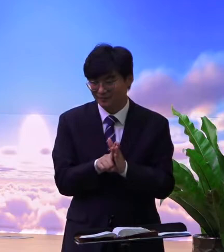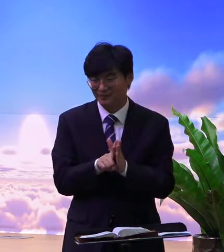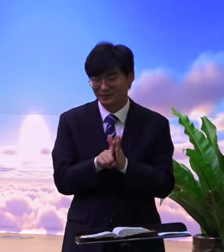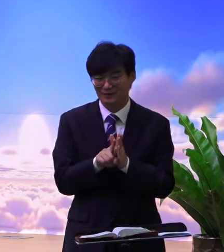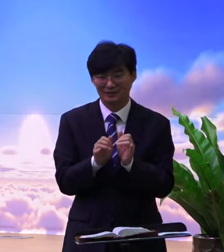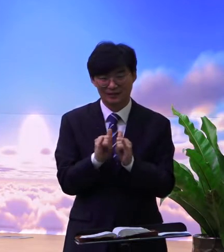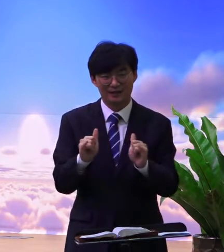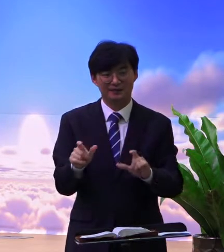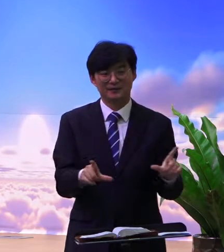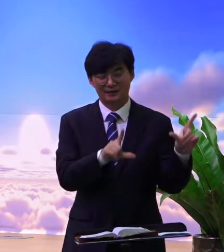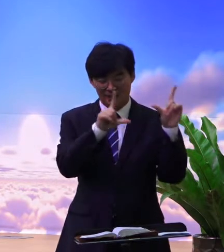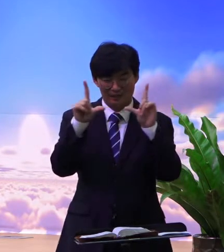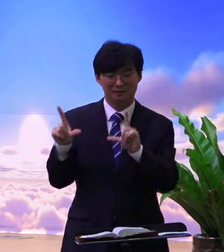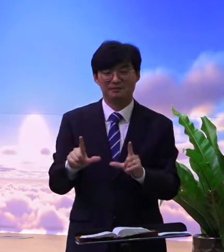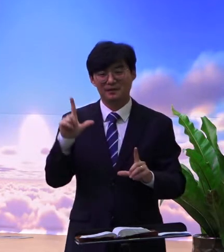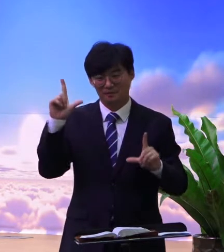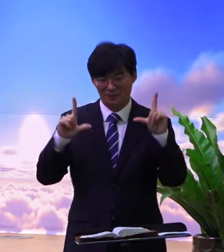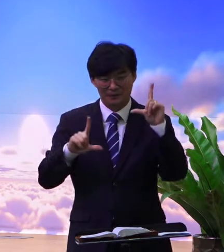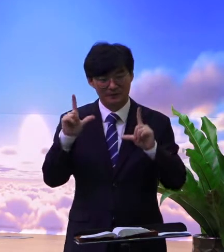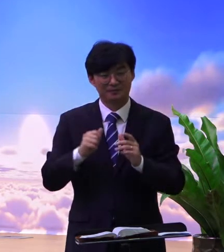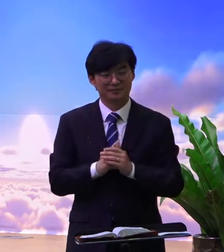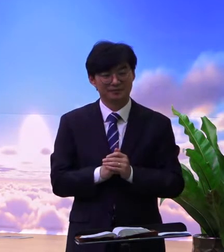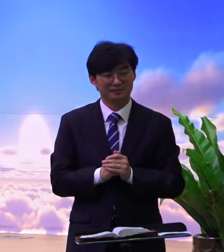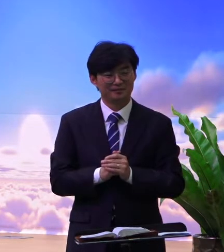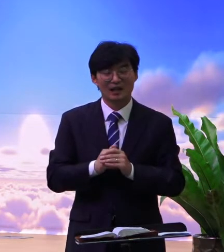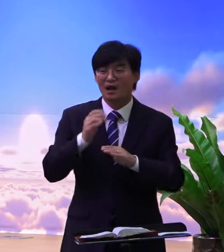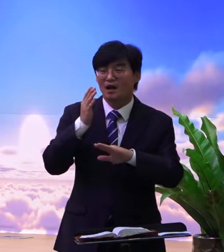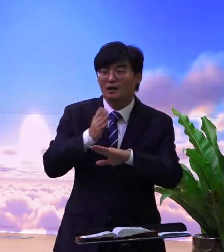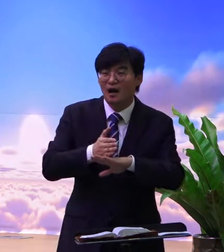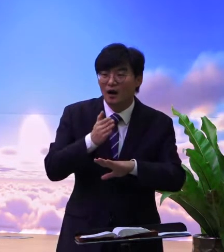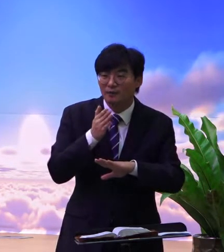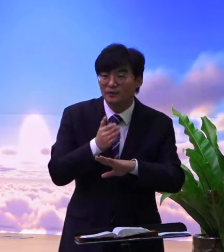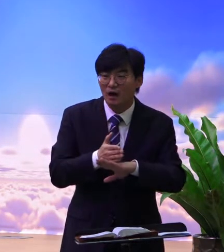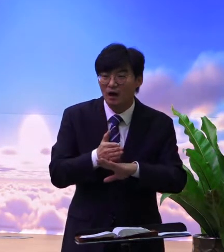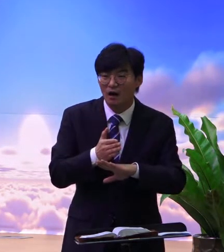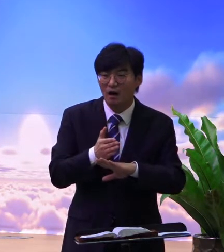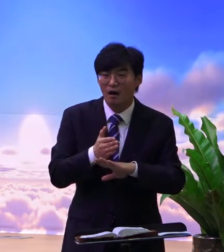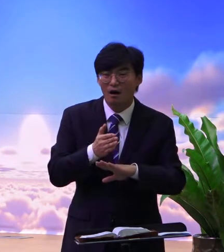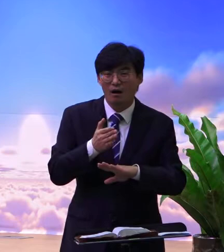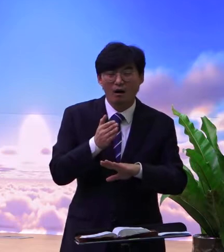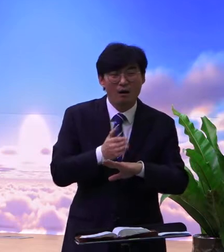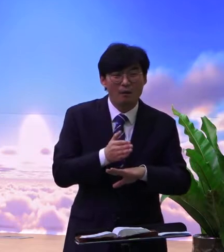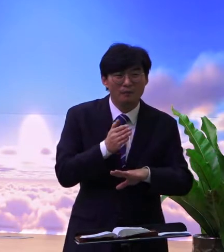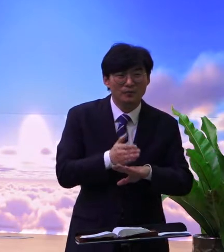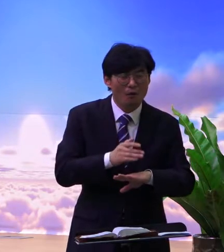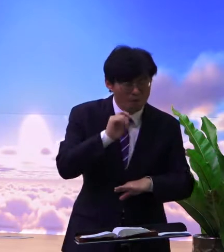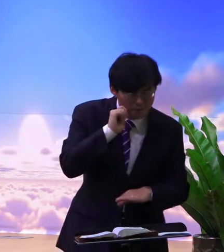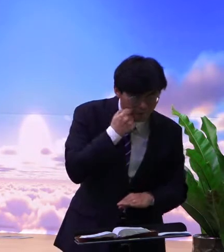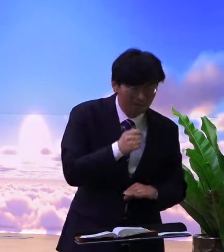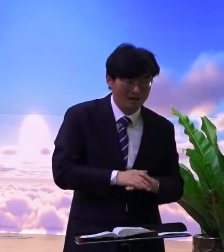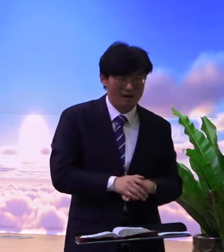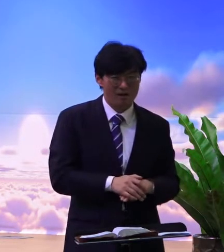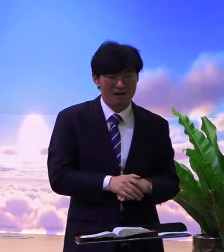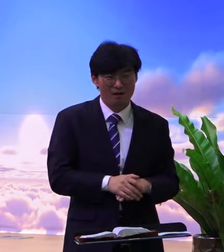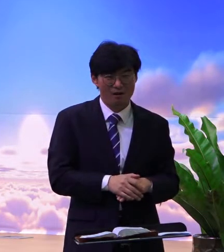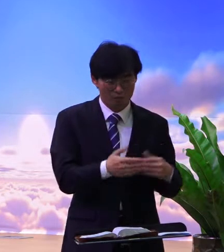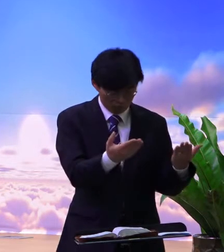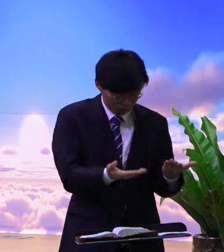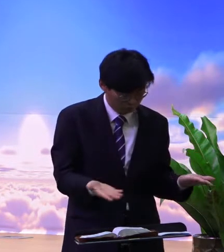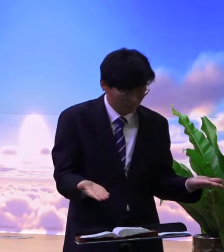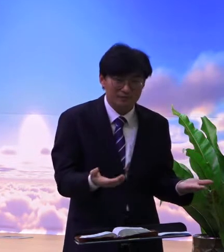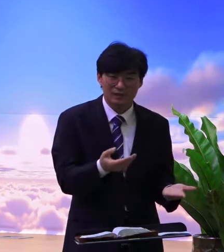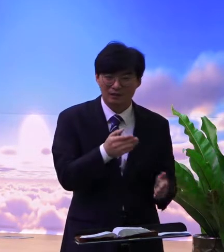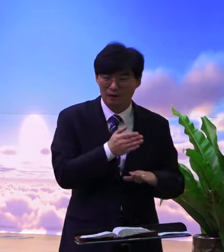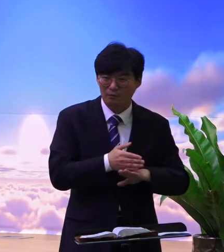삶이고 태도입니다. 그러면 감사할 수 없는 형편에서 어떻게 우리는 감사할 수 있습니까? 그 비결이 무엇입니까?